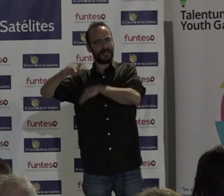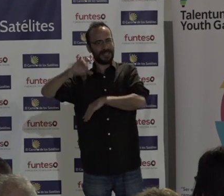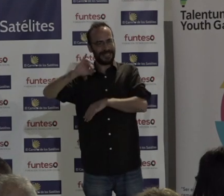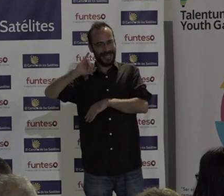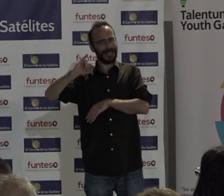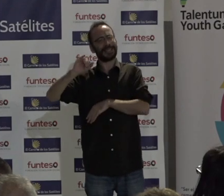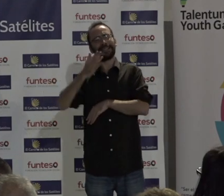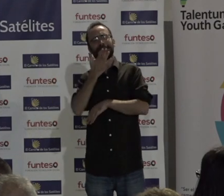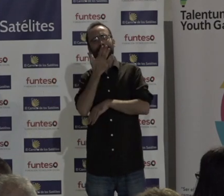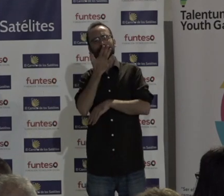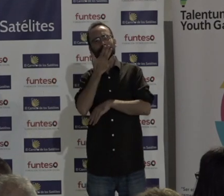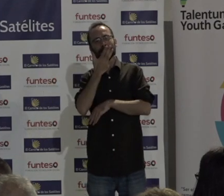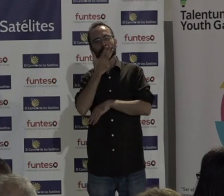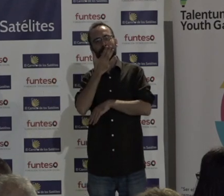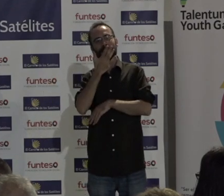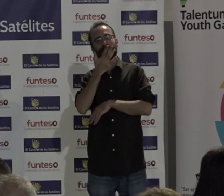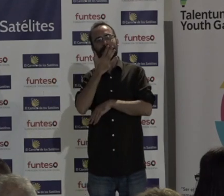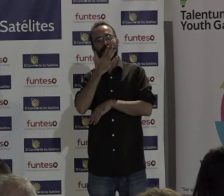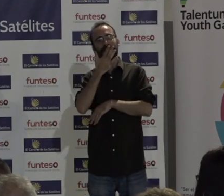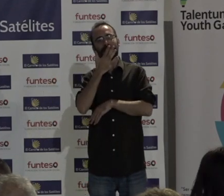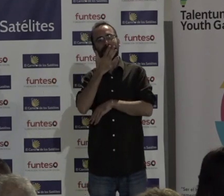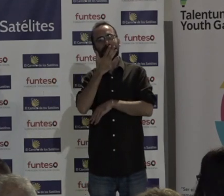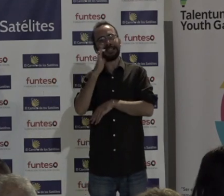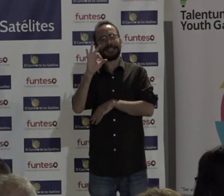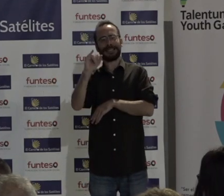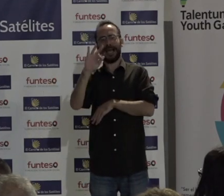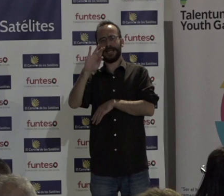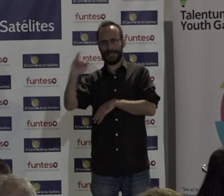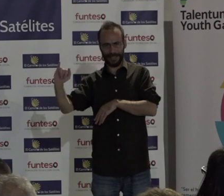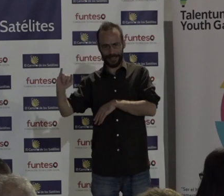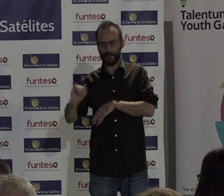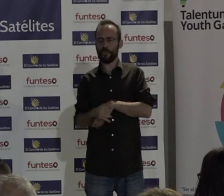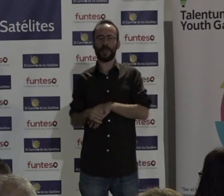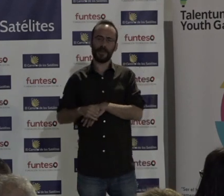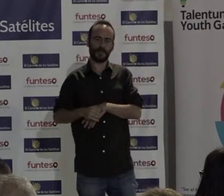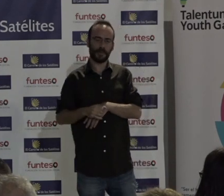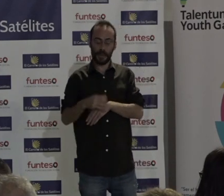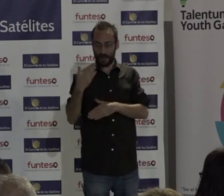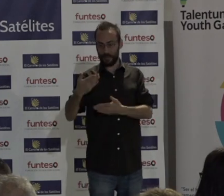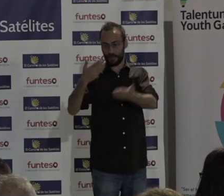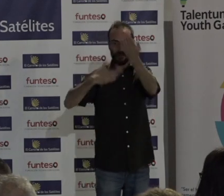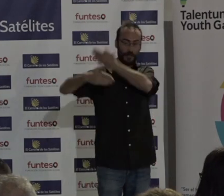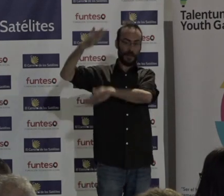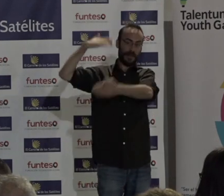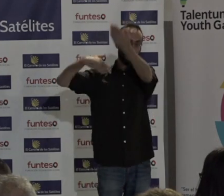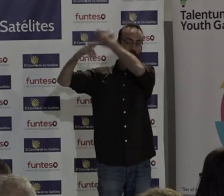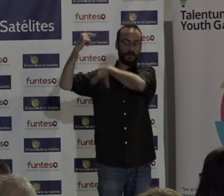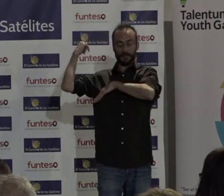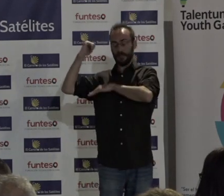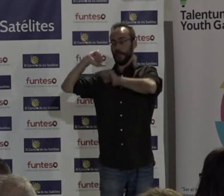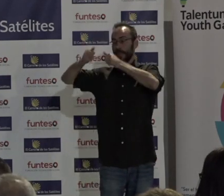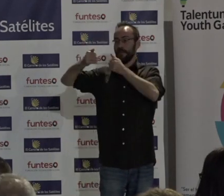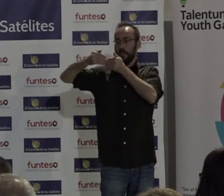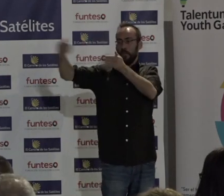100 kilómetros de distancia de Compostela. Y por lo tanto, la primera etapa es Sarria-Puerto Marín.